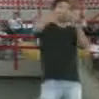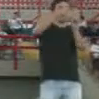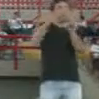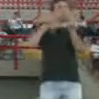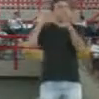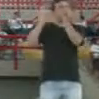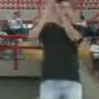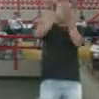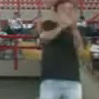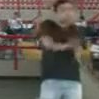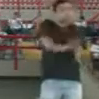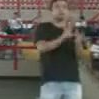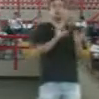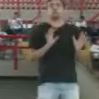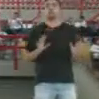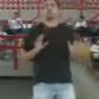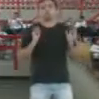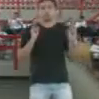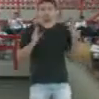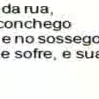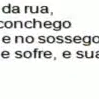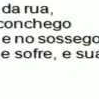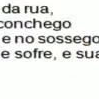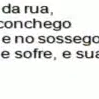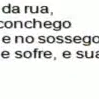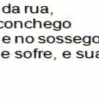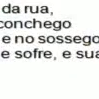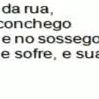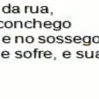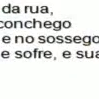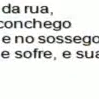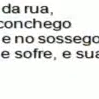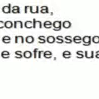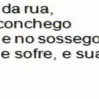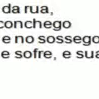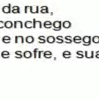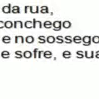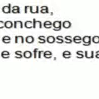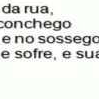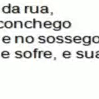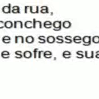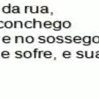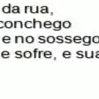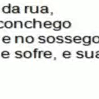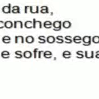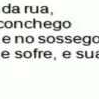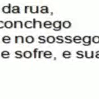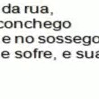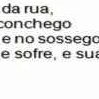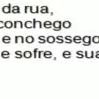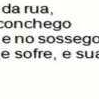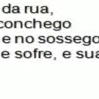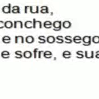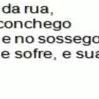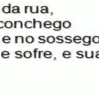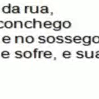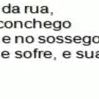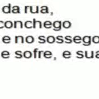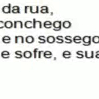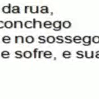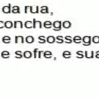seu contexto. Beleza? 2 poetas que escreveram sobre a língua